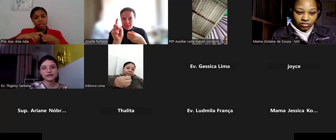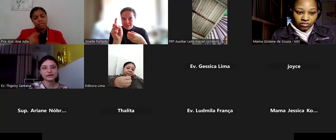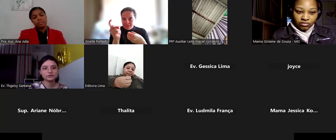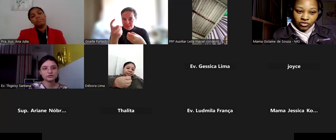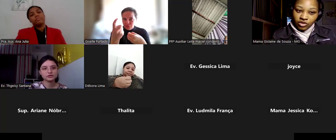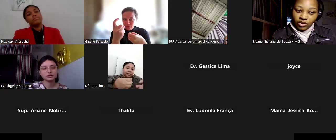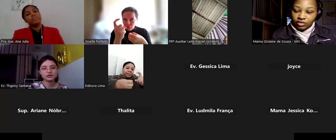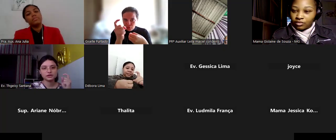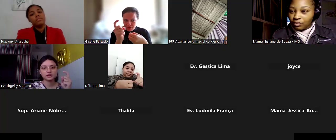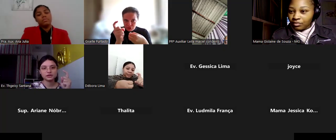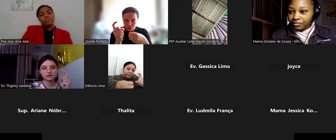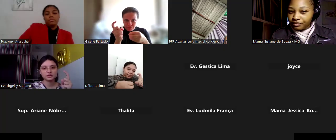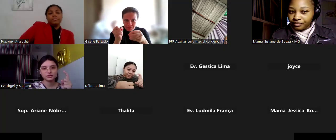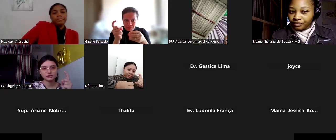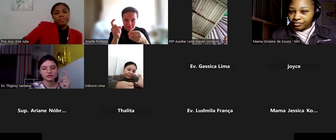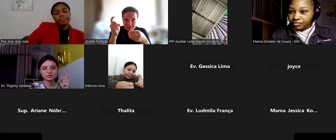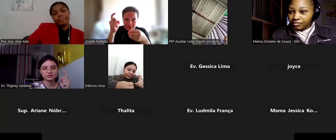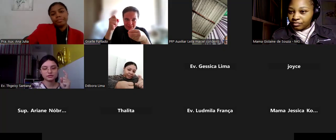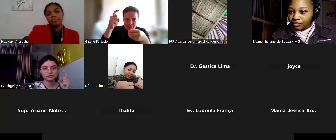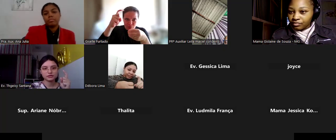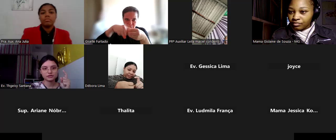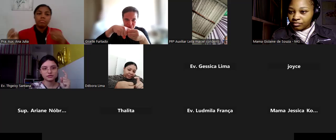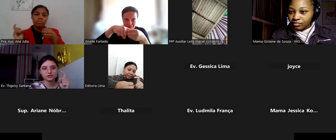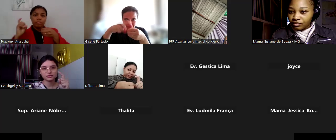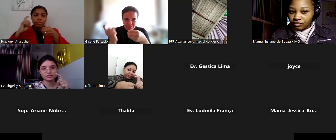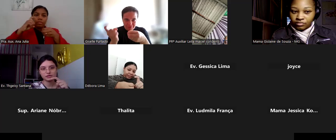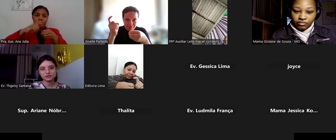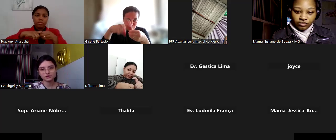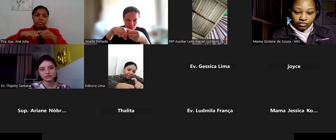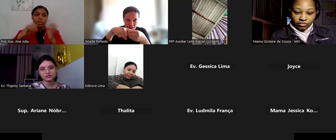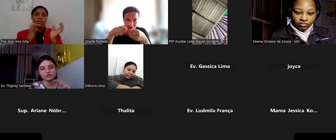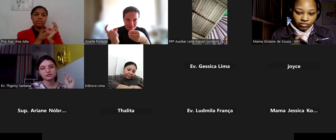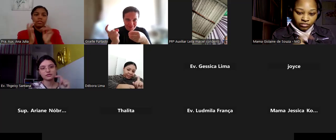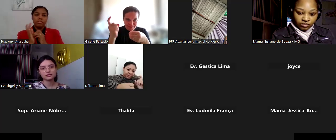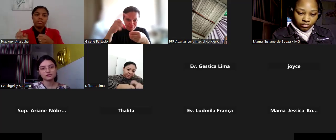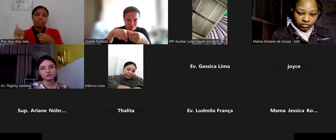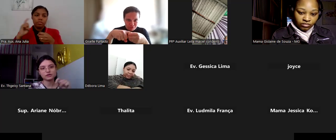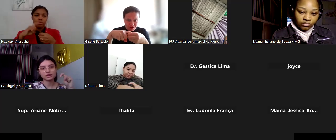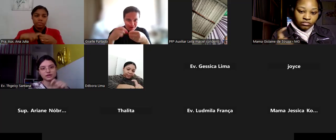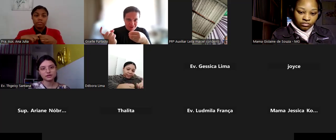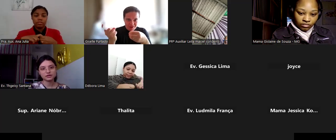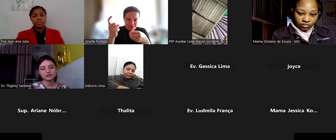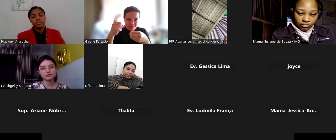Esse dedo, um curvadinho, e você vai acertar o meio. Voltar, voltar,